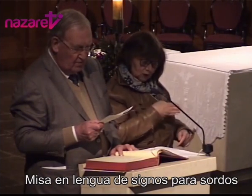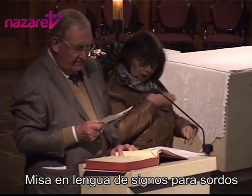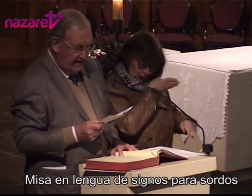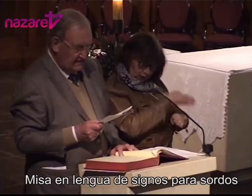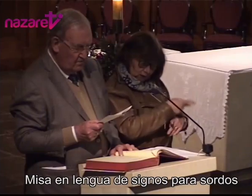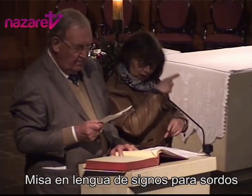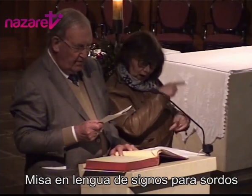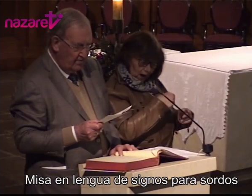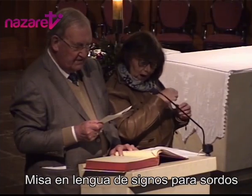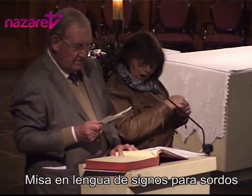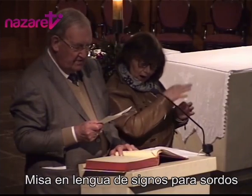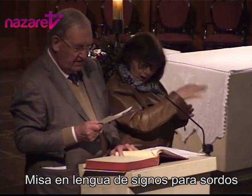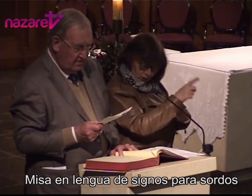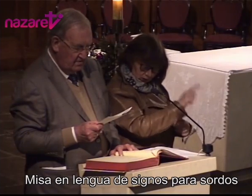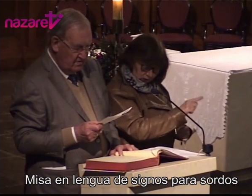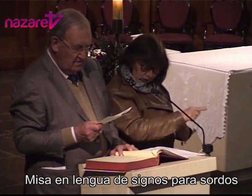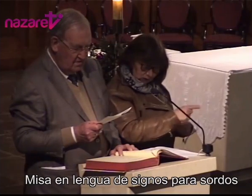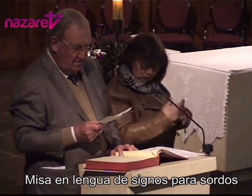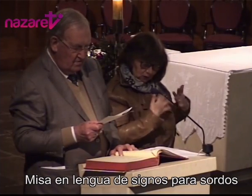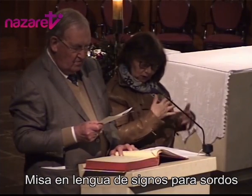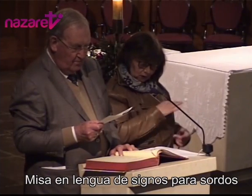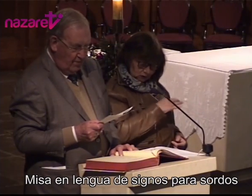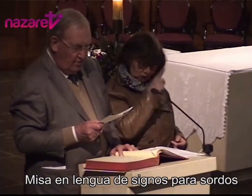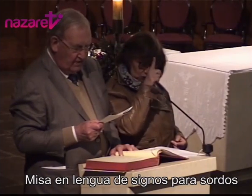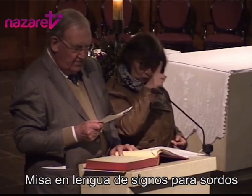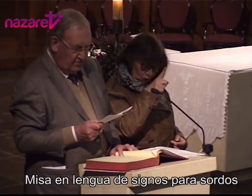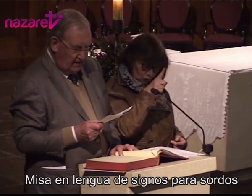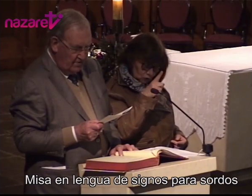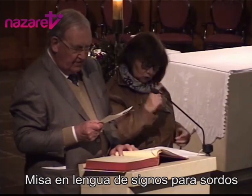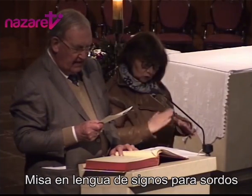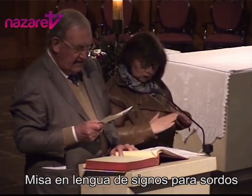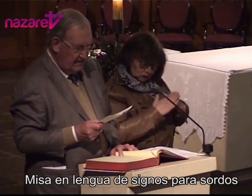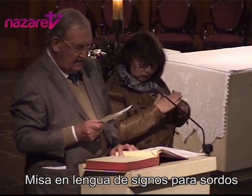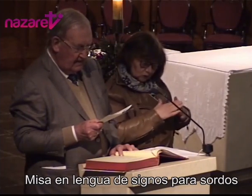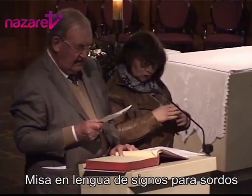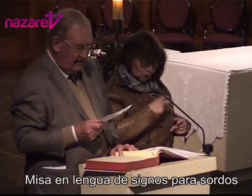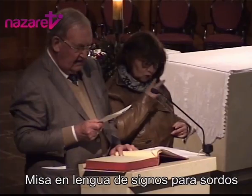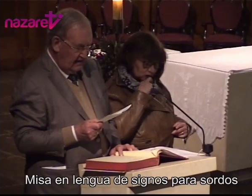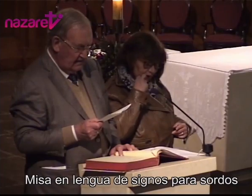Tú llamarás a un pueblo desconocido, un pueblo que no te conocía